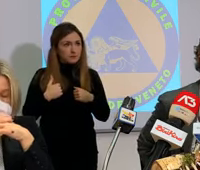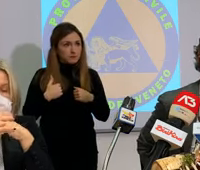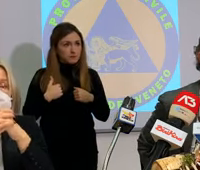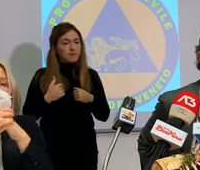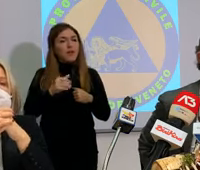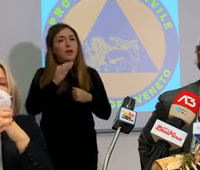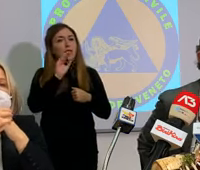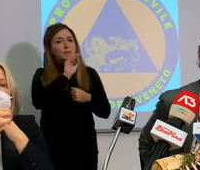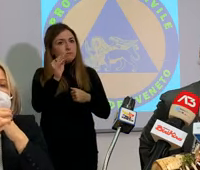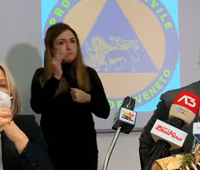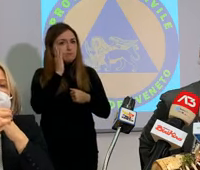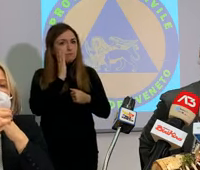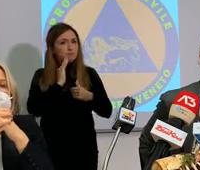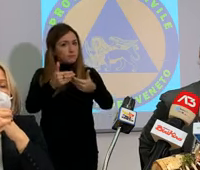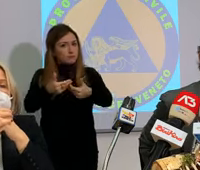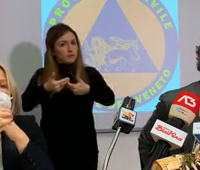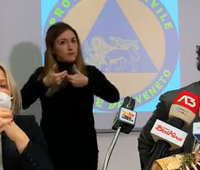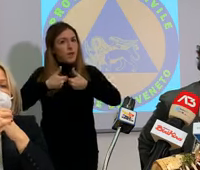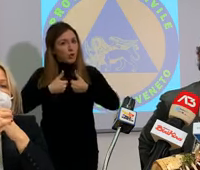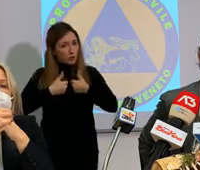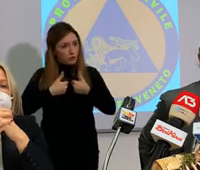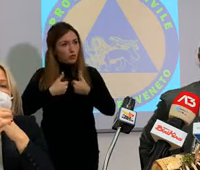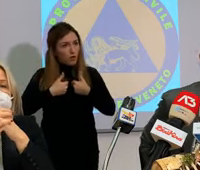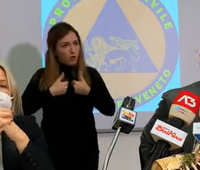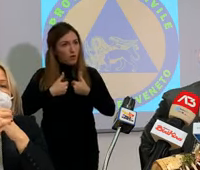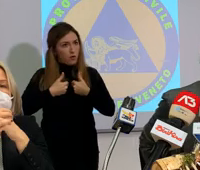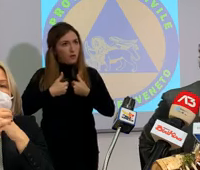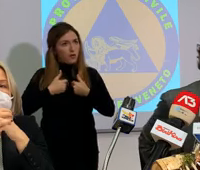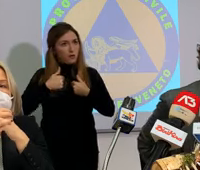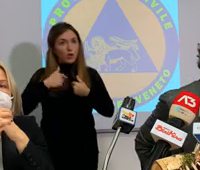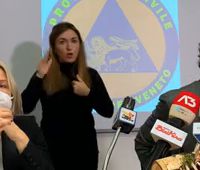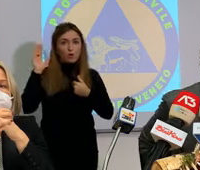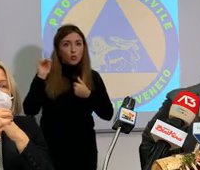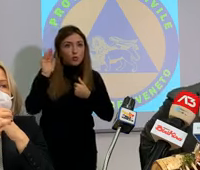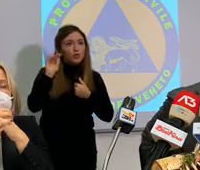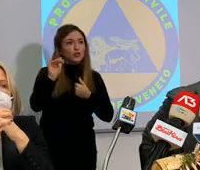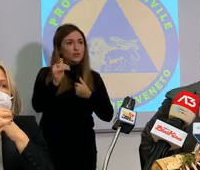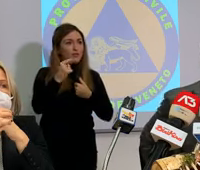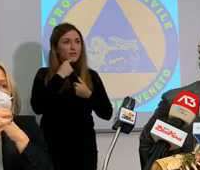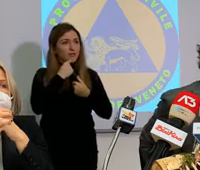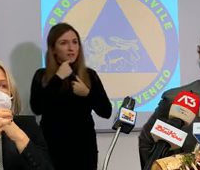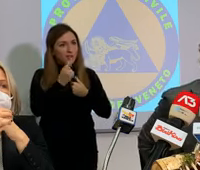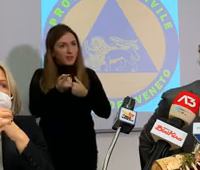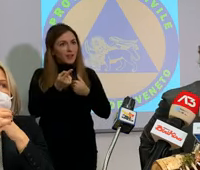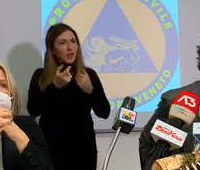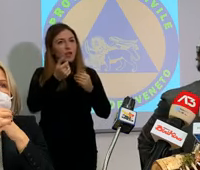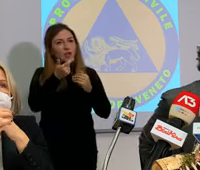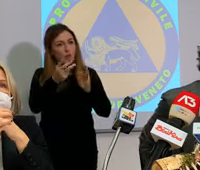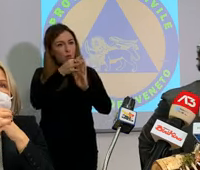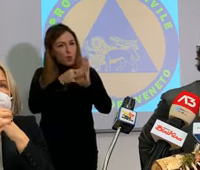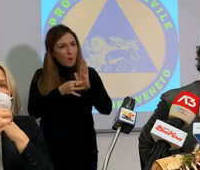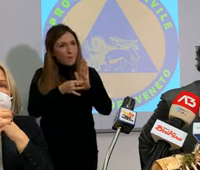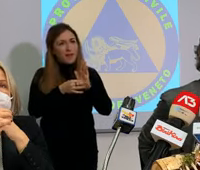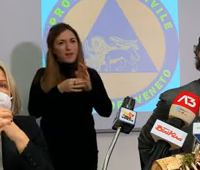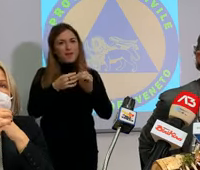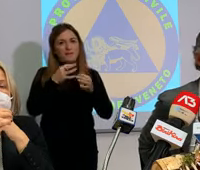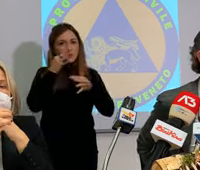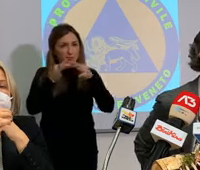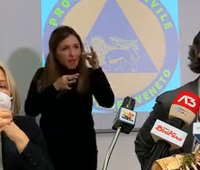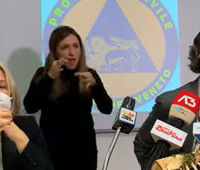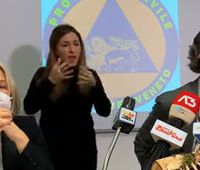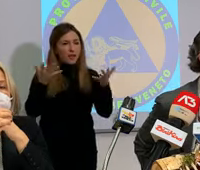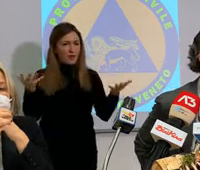capire che ogni giorno che mi sentite io vi do c'è il mattinale vi do c'è il bollettino di giornata con il commento cioè